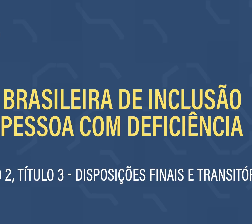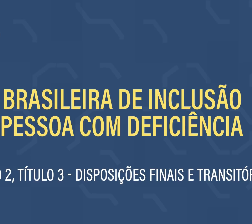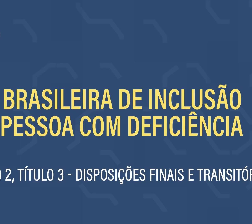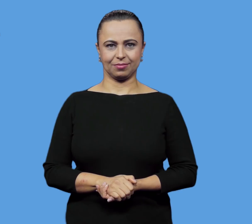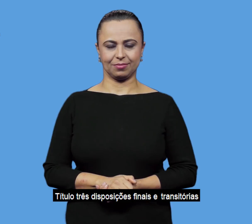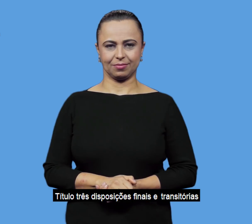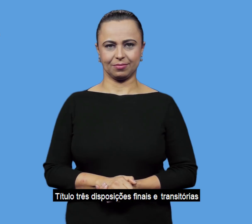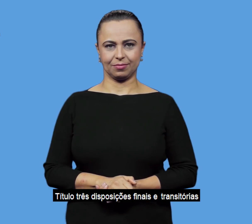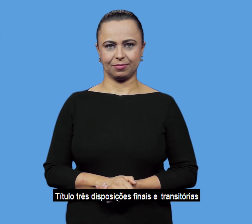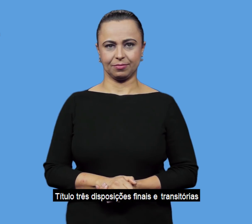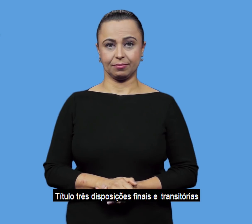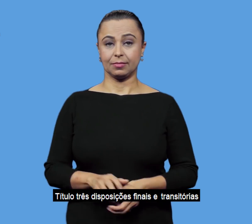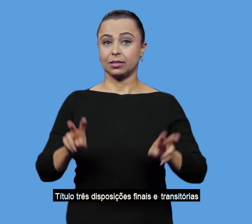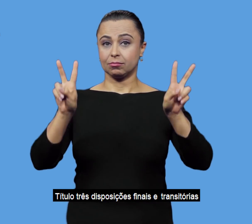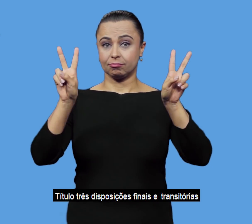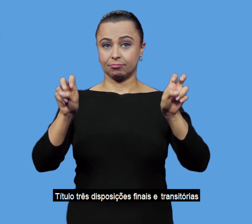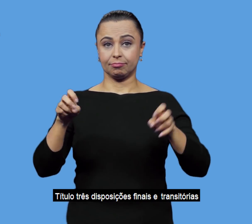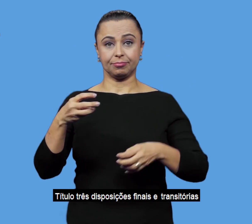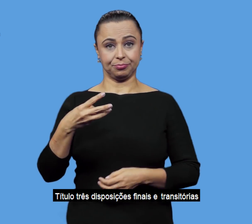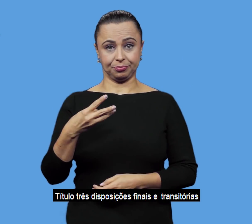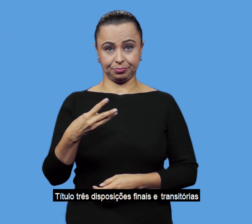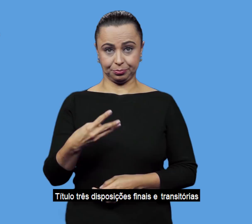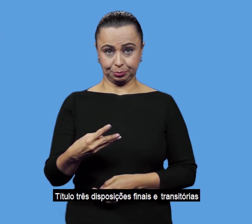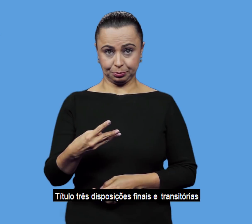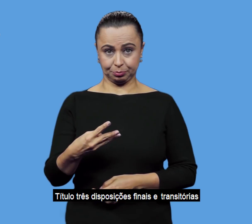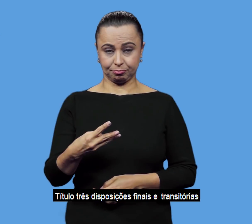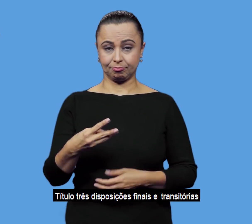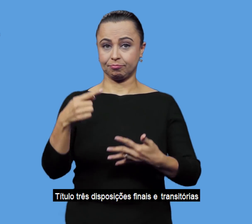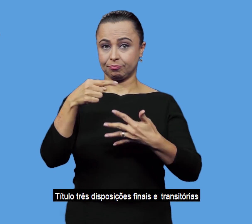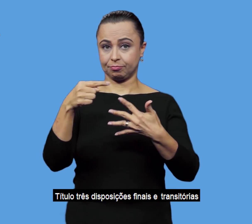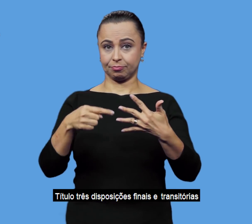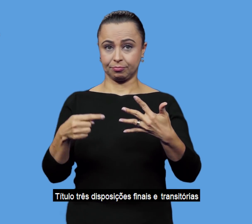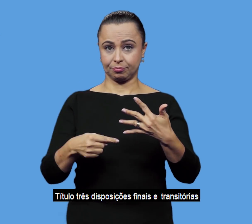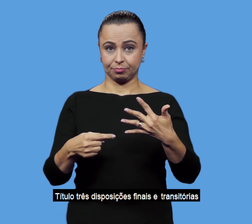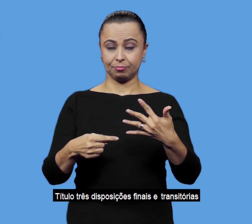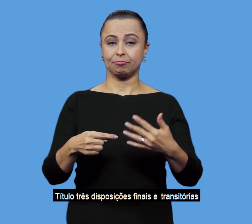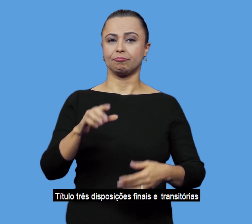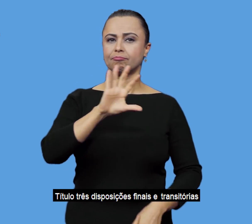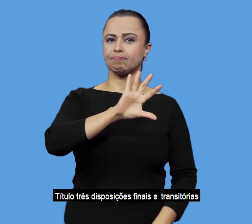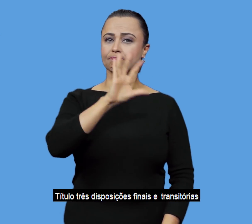o título três disposições finais e transitórias